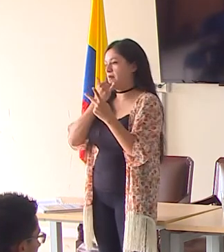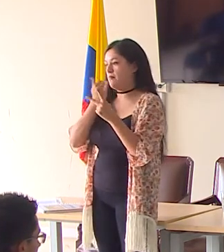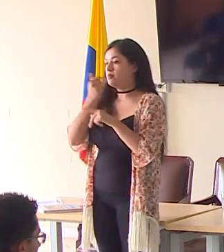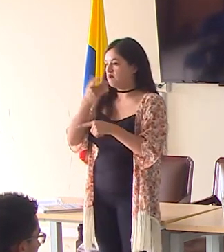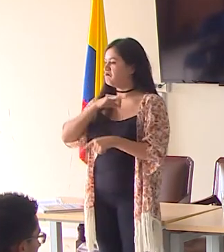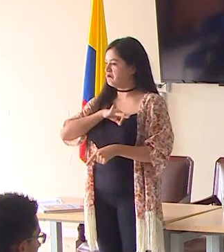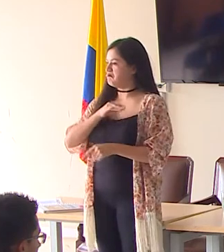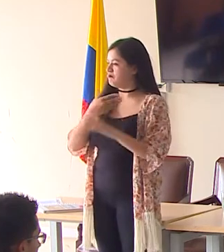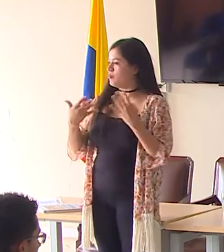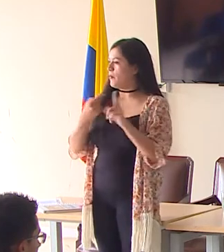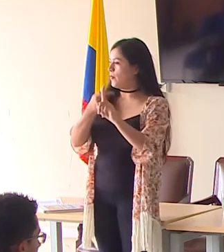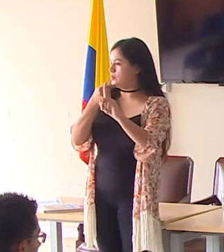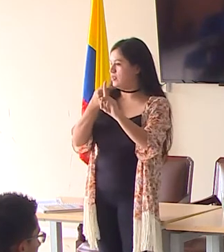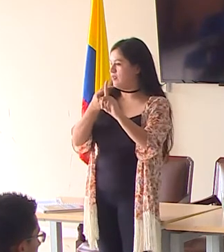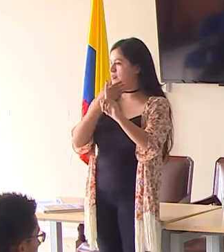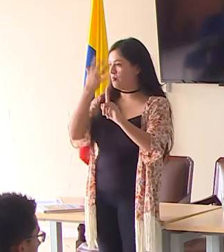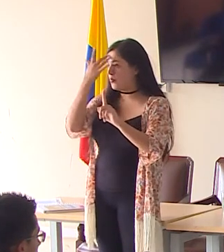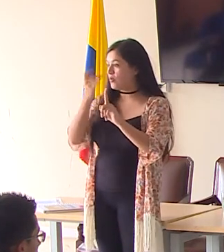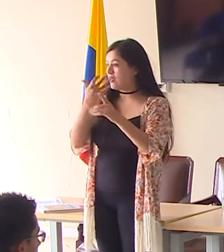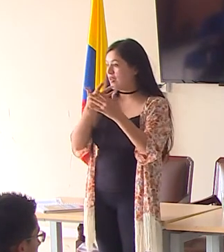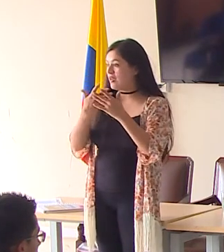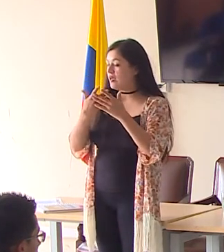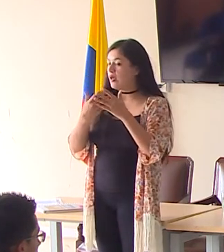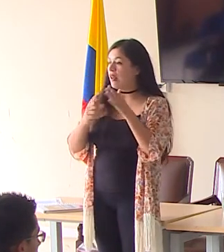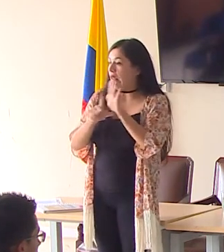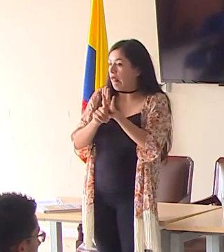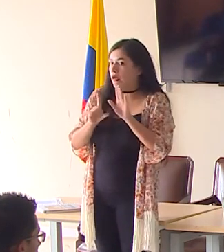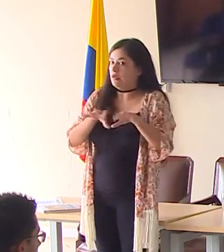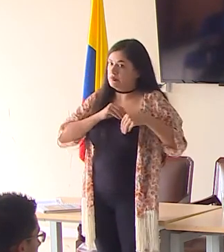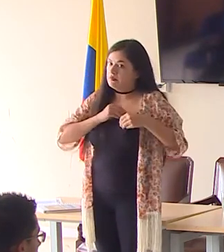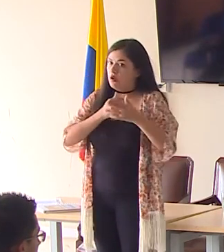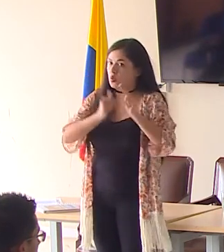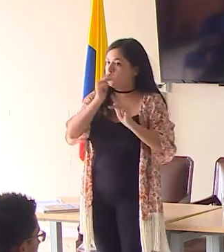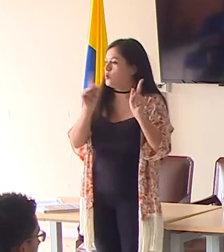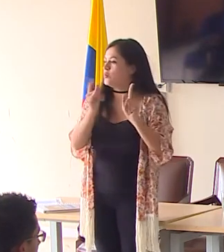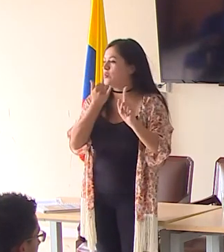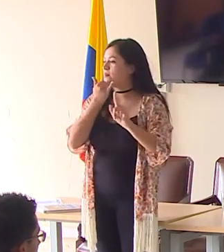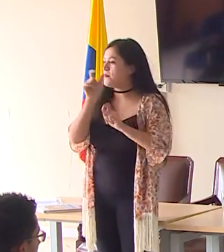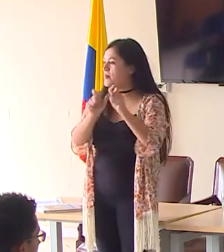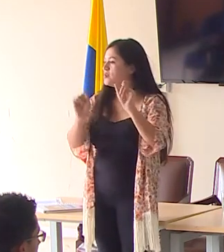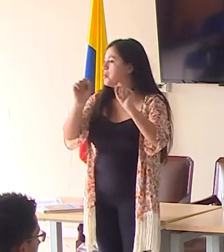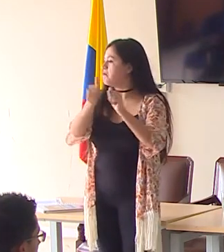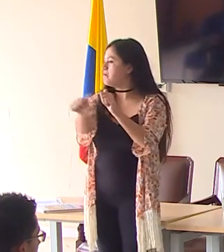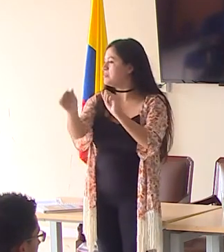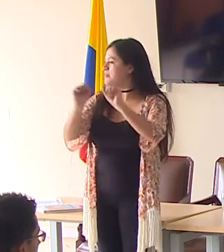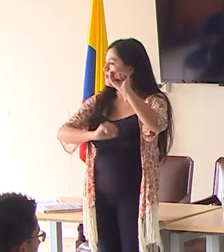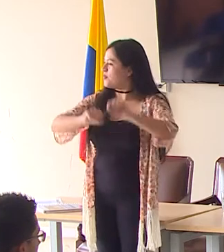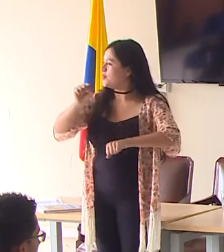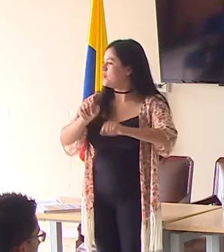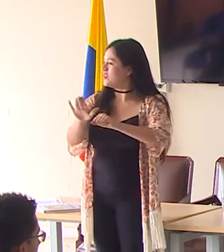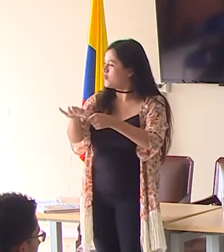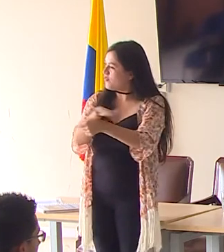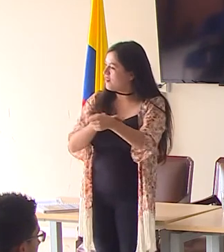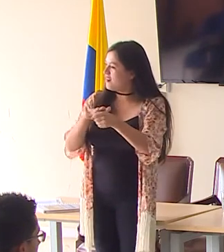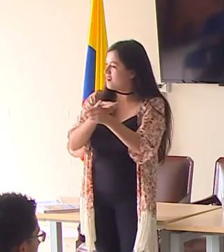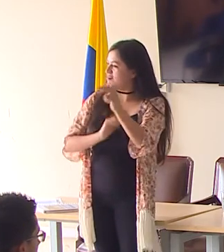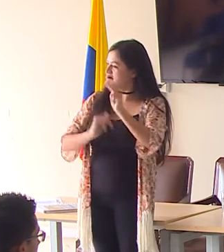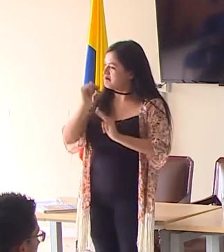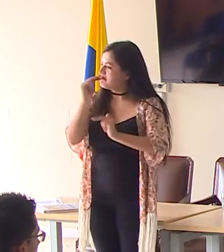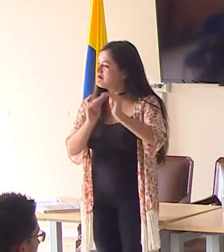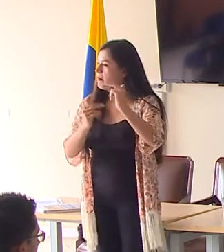ventajas en términos del desarrollo progresivo y lo que le permite a la gente tener la posibilidad de construir su barrio y su vivienda